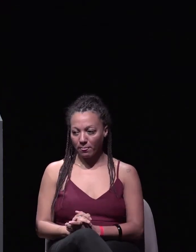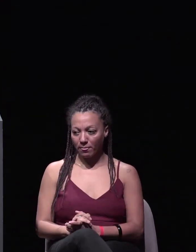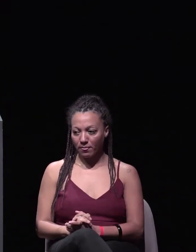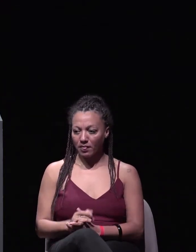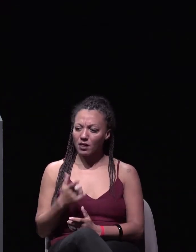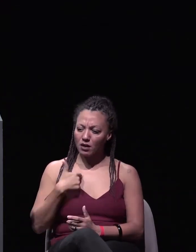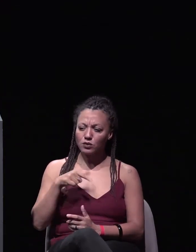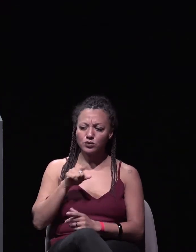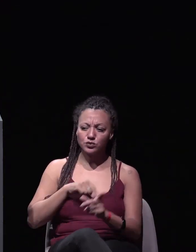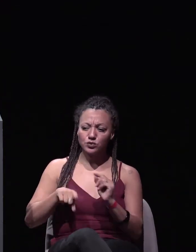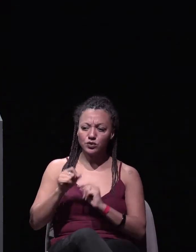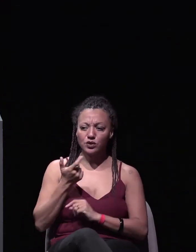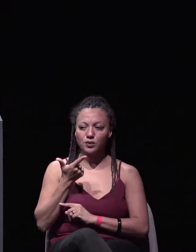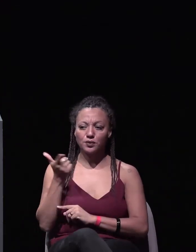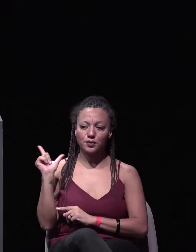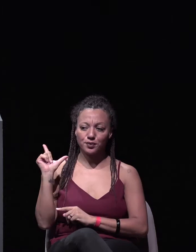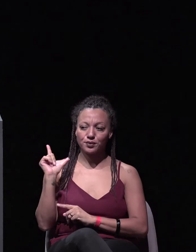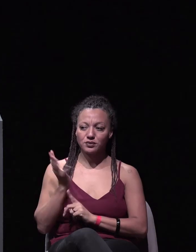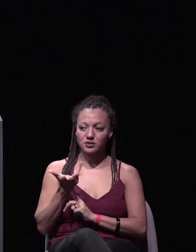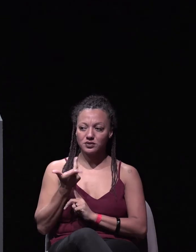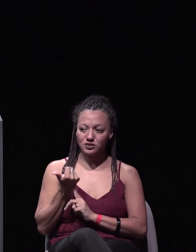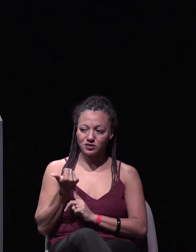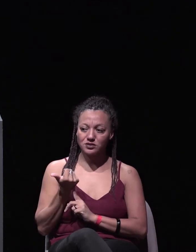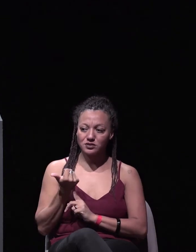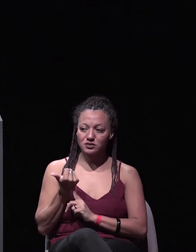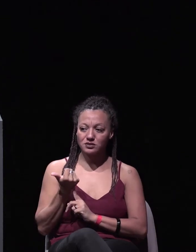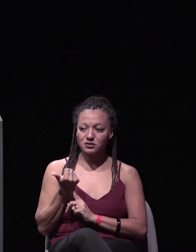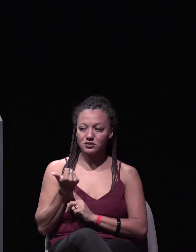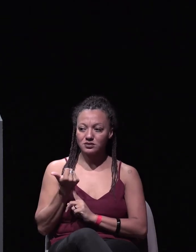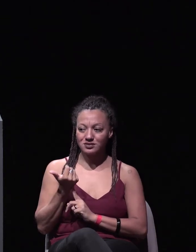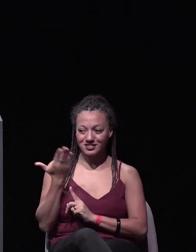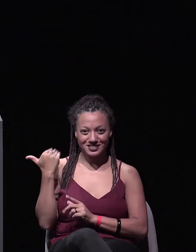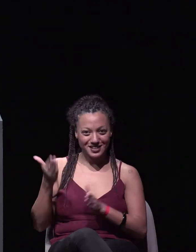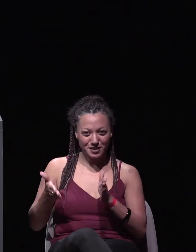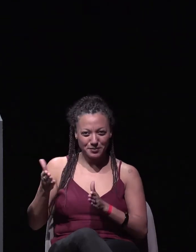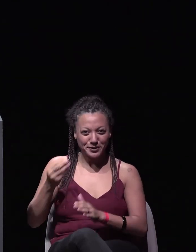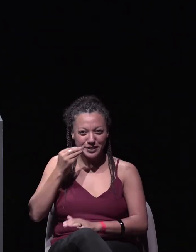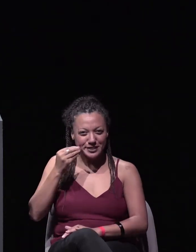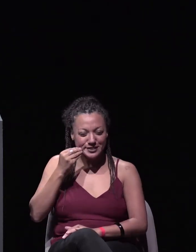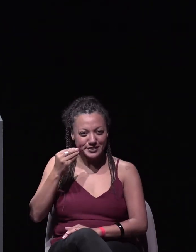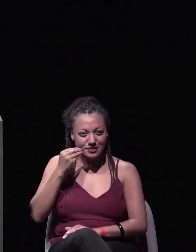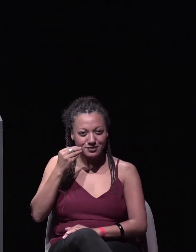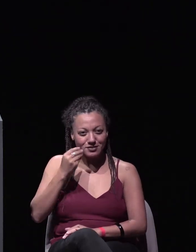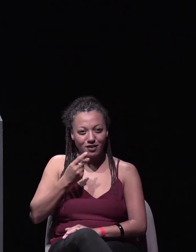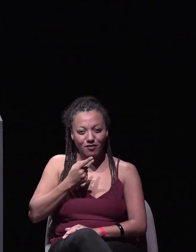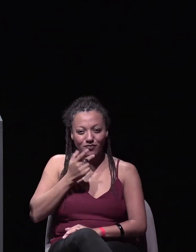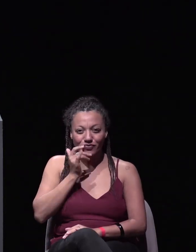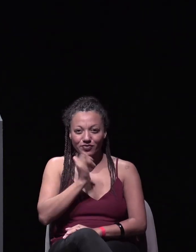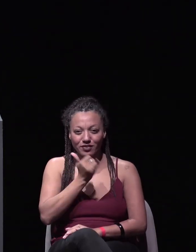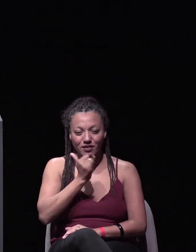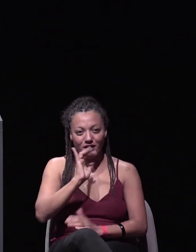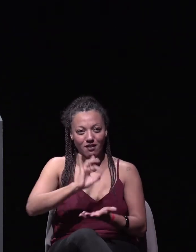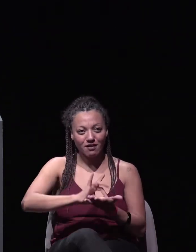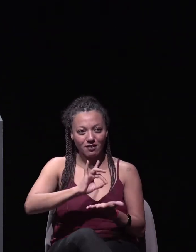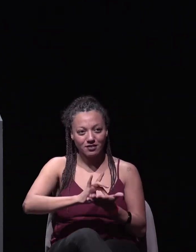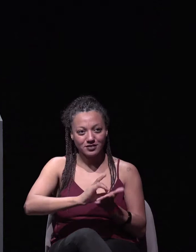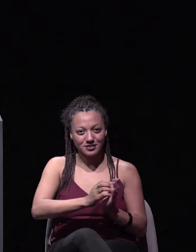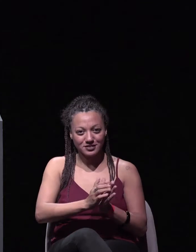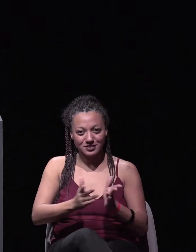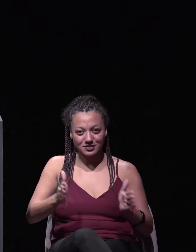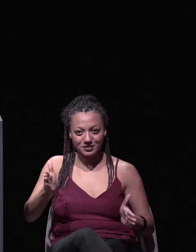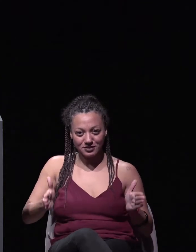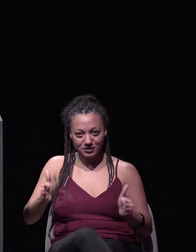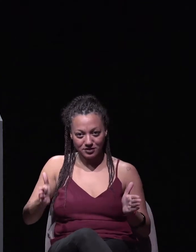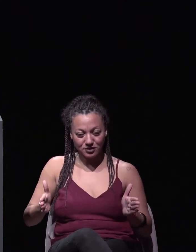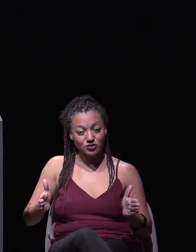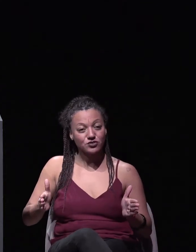alguns outros artistas que também vão tentar aliar a sua percepção da realidade com modos de produção